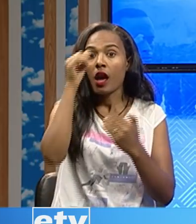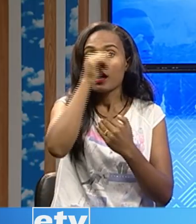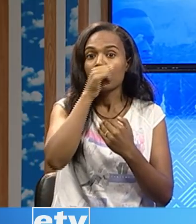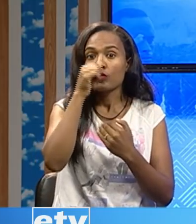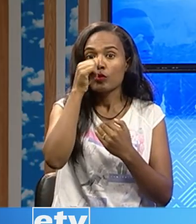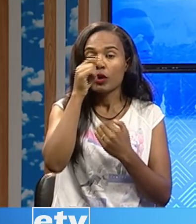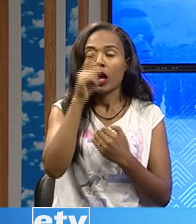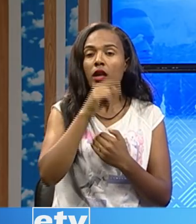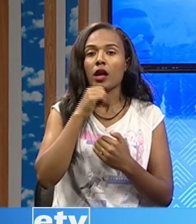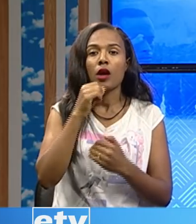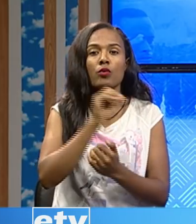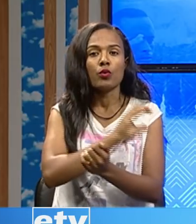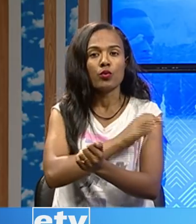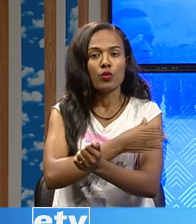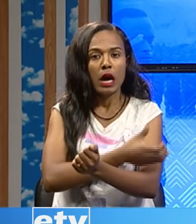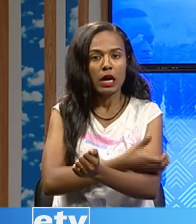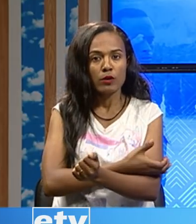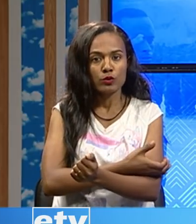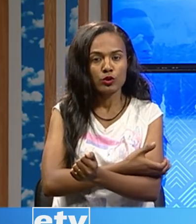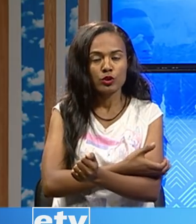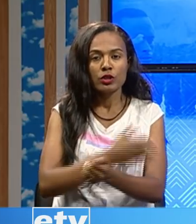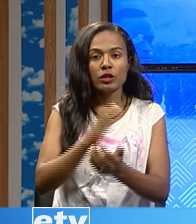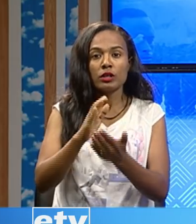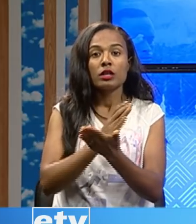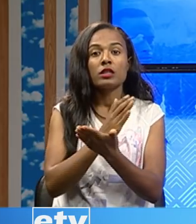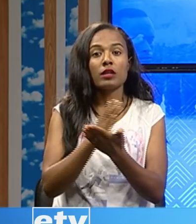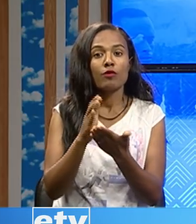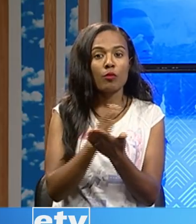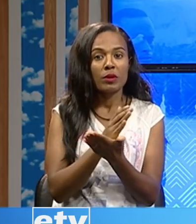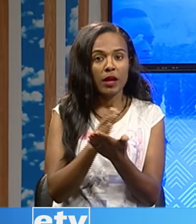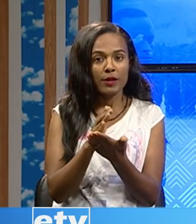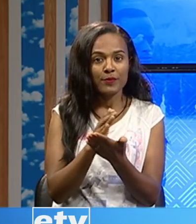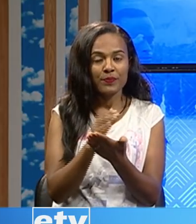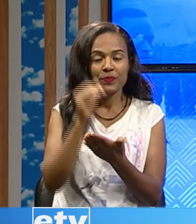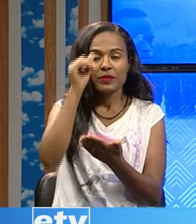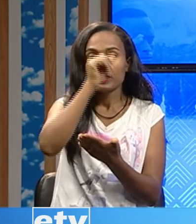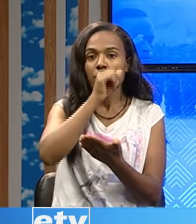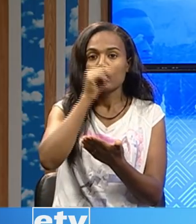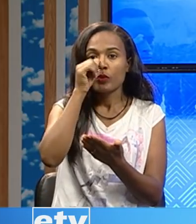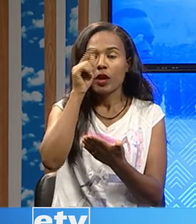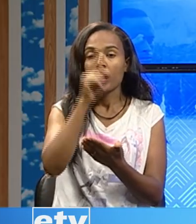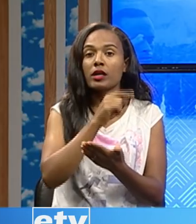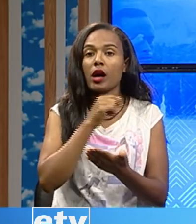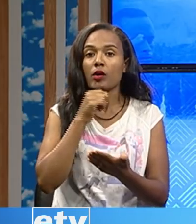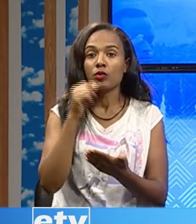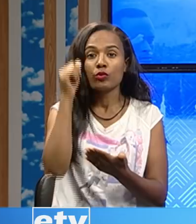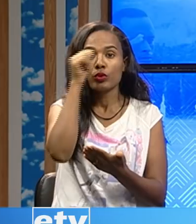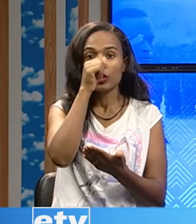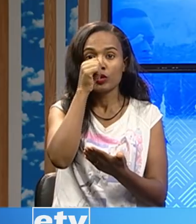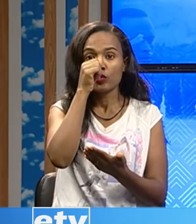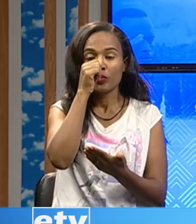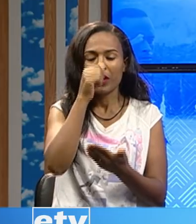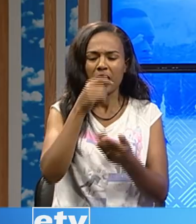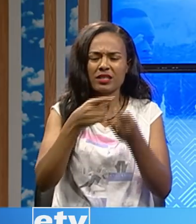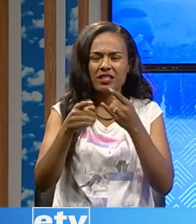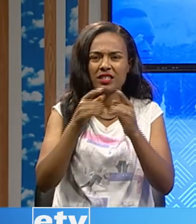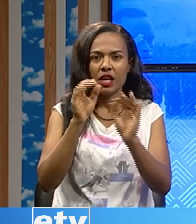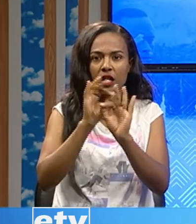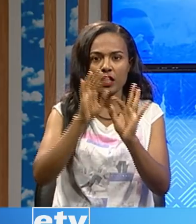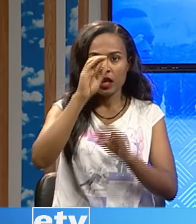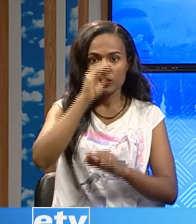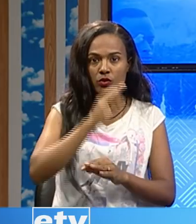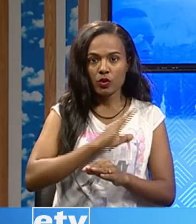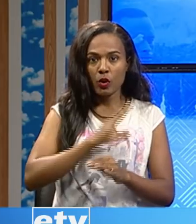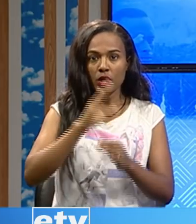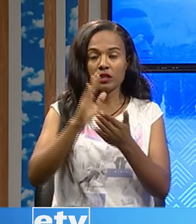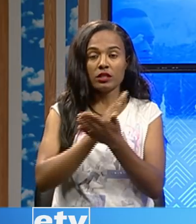ኢትዮጵያውያን ያልሆኑ ኃይሎች ተሳትፈውበታል። ኢትዮጵያውያን ያልሆኑ የኢትዮጵያ ዝርያ ያላቸው ሰዎች